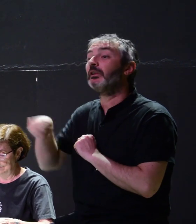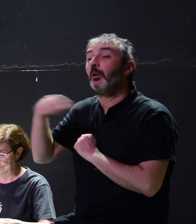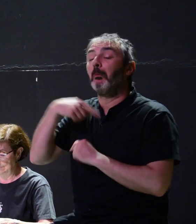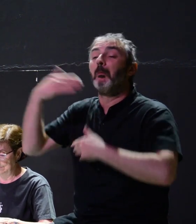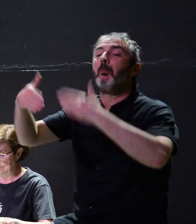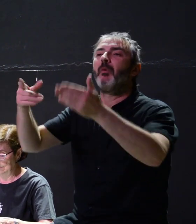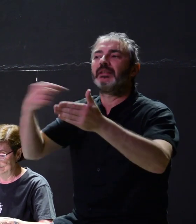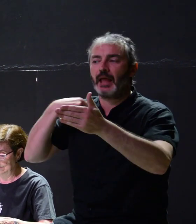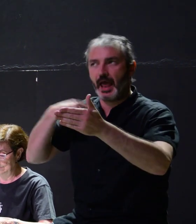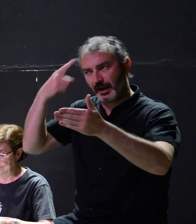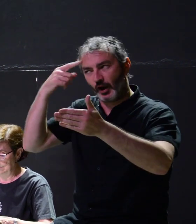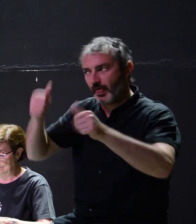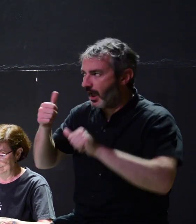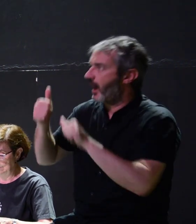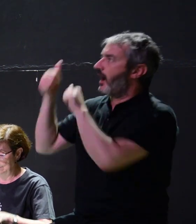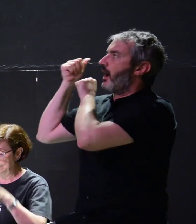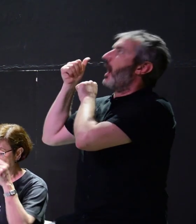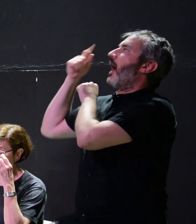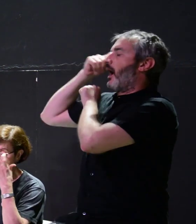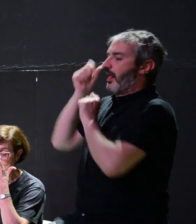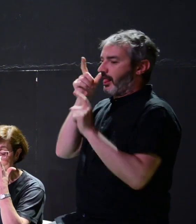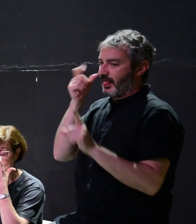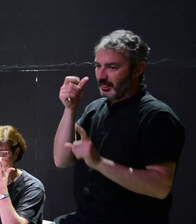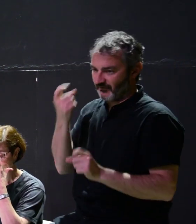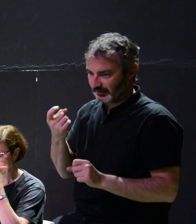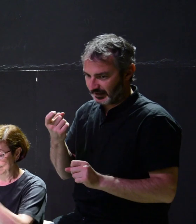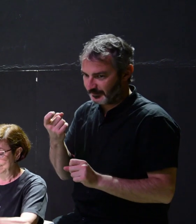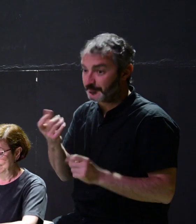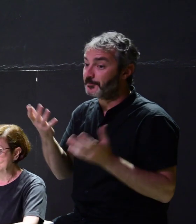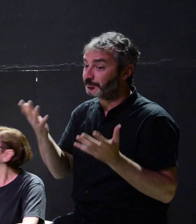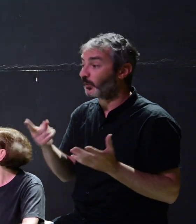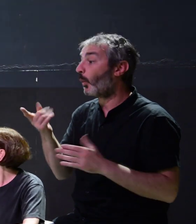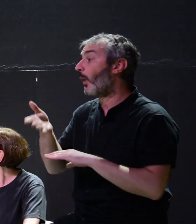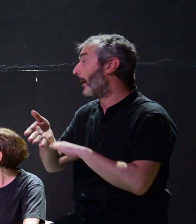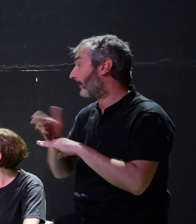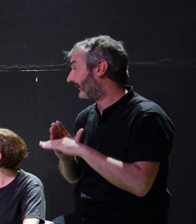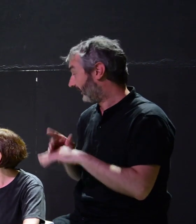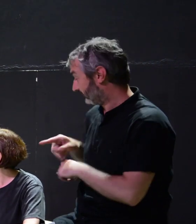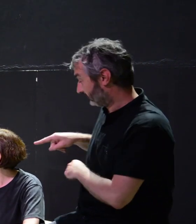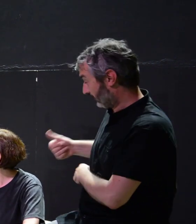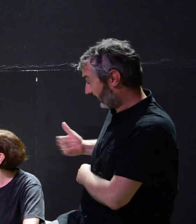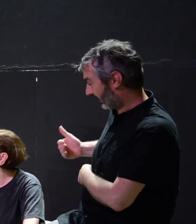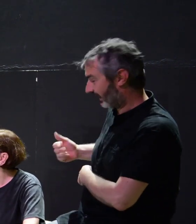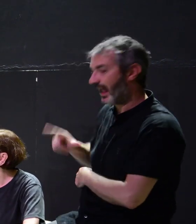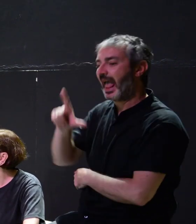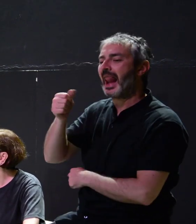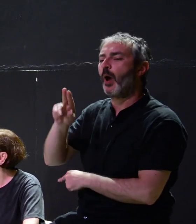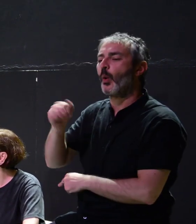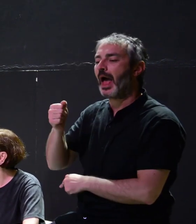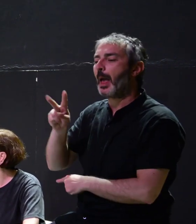normalment no tenim presents. I som, per una banda, i la tenim allà, la Laura